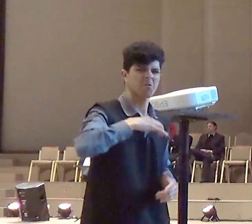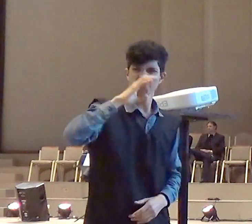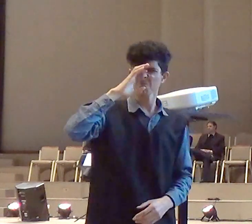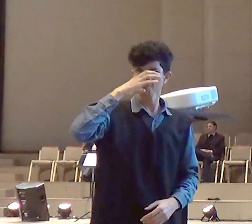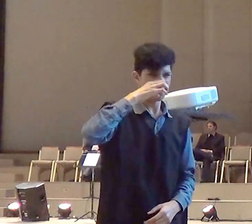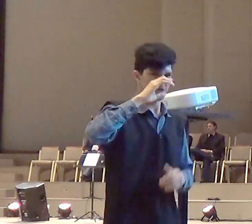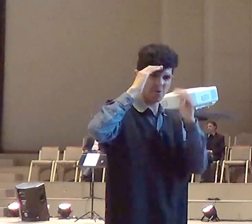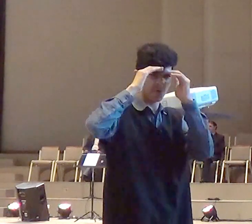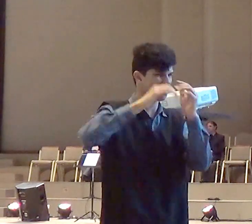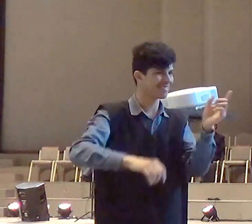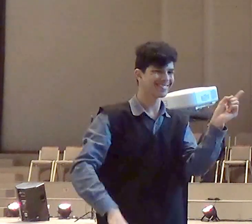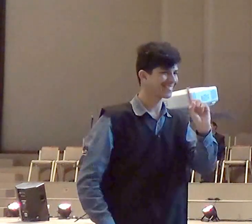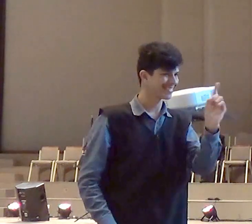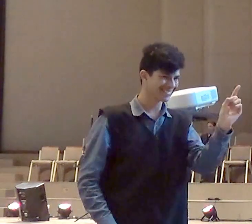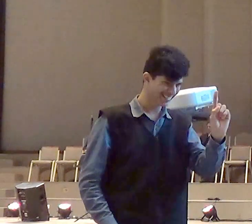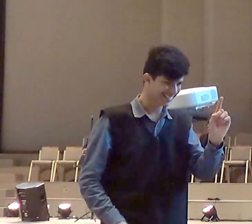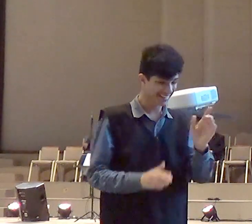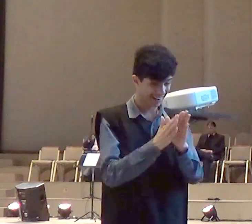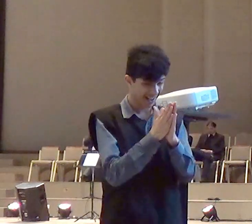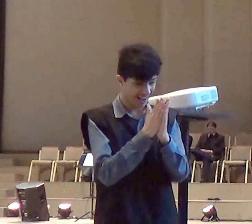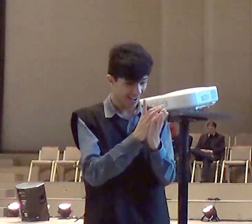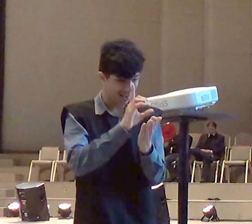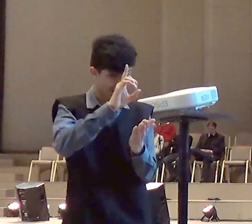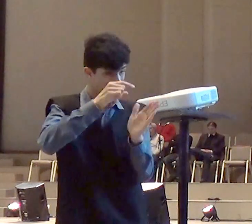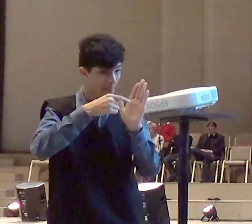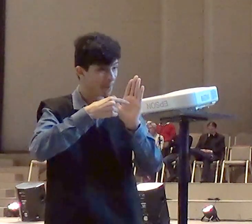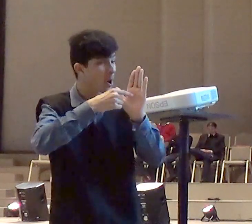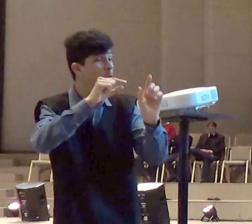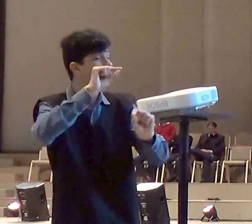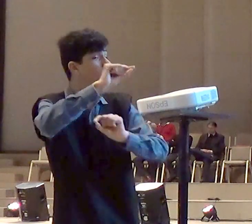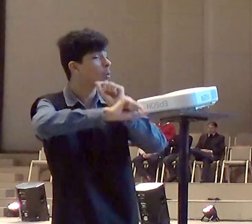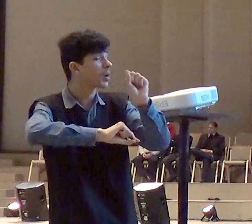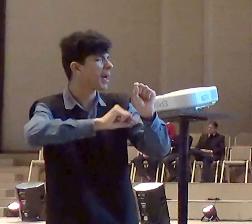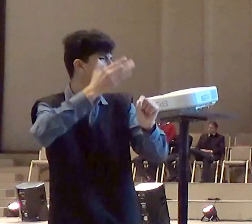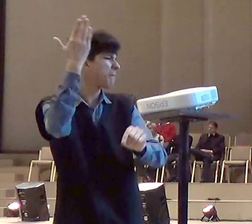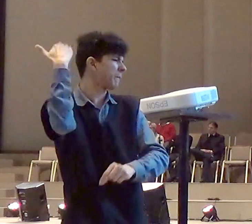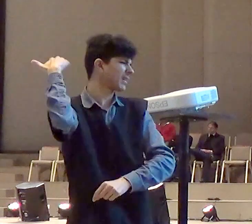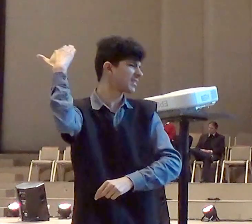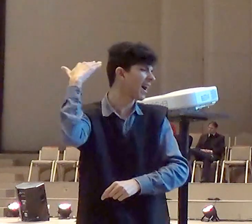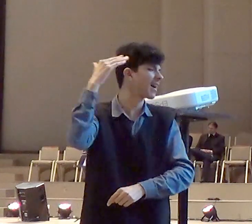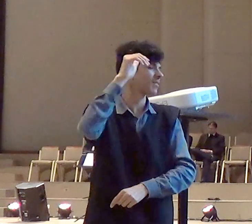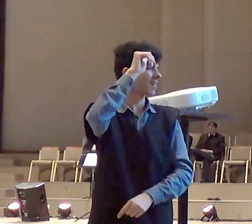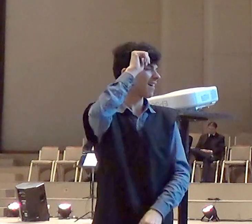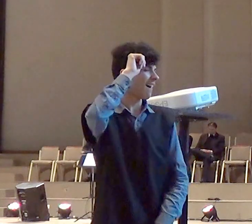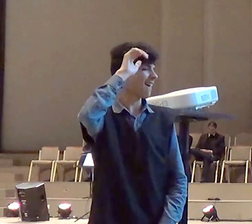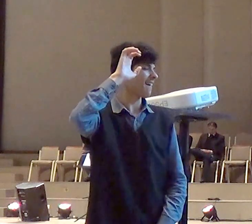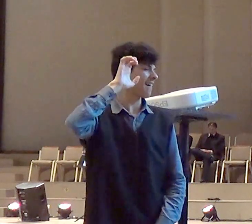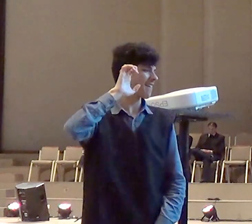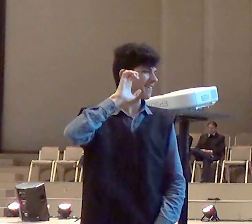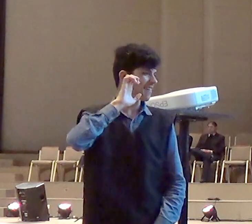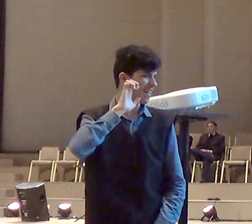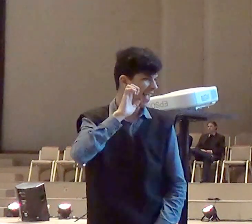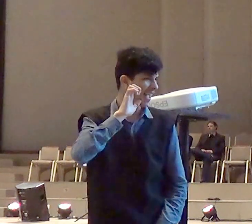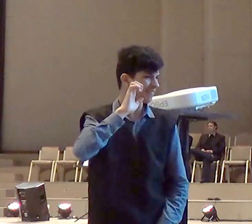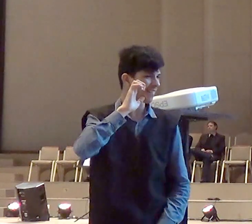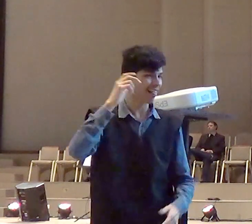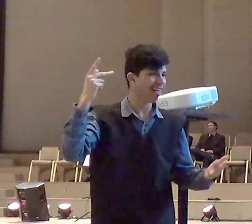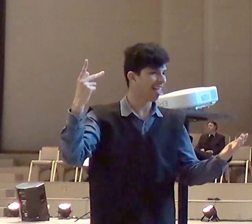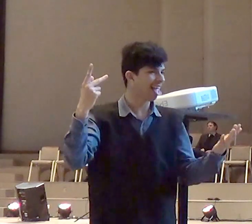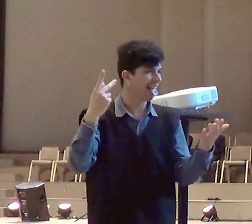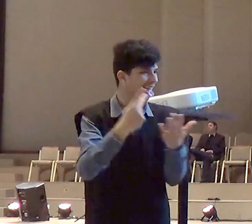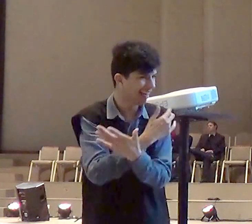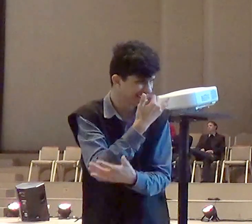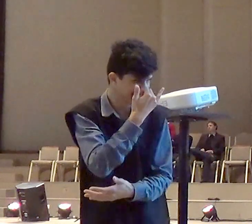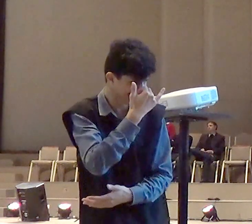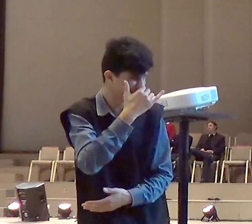a bíblia chama de Pecado natural o original tá alguns dizem que pensam que o pecado original tem a ver com